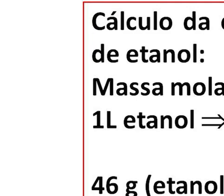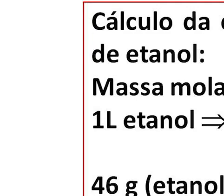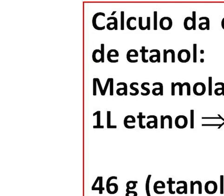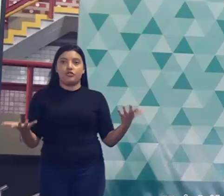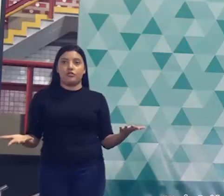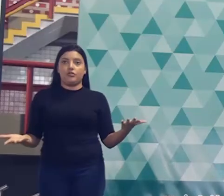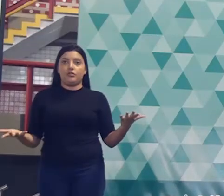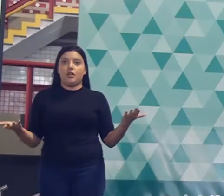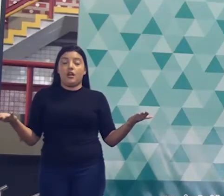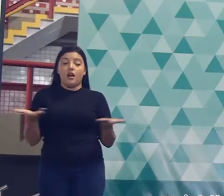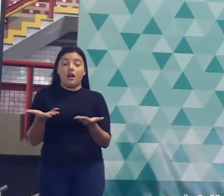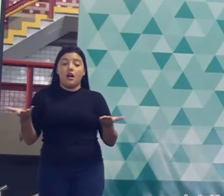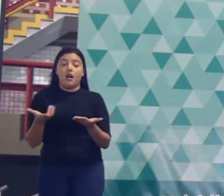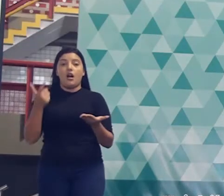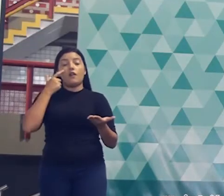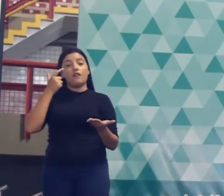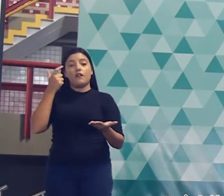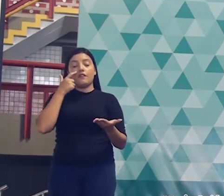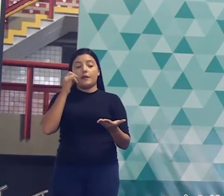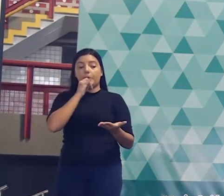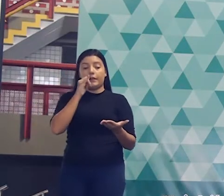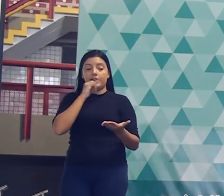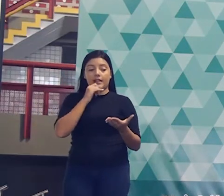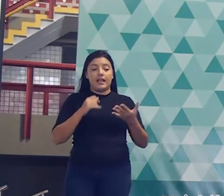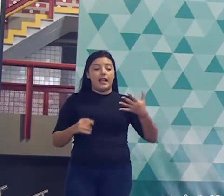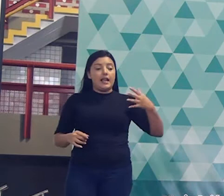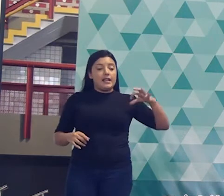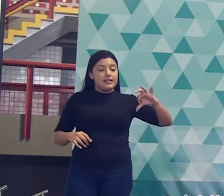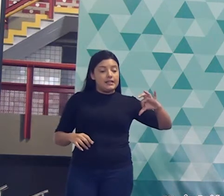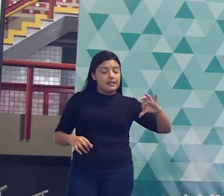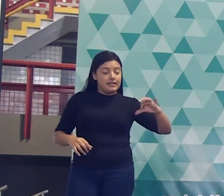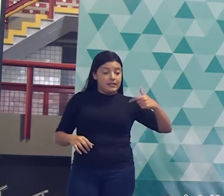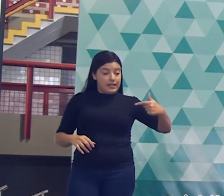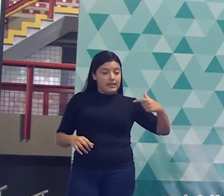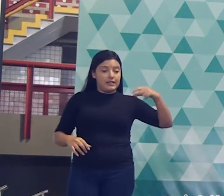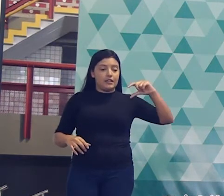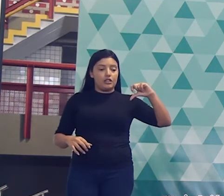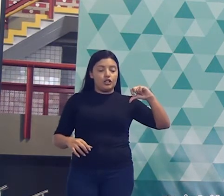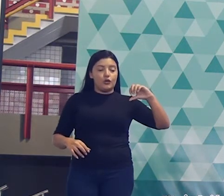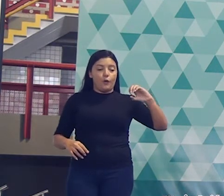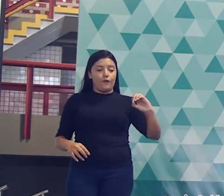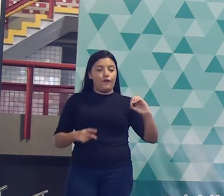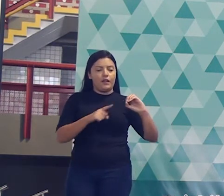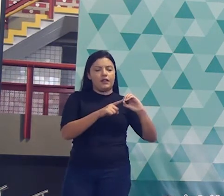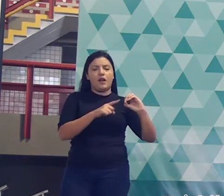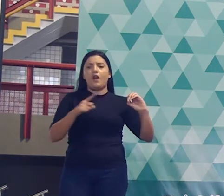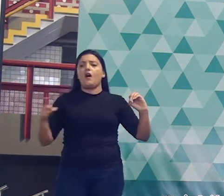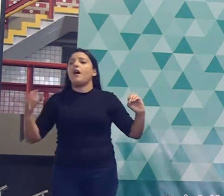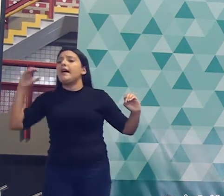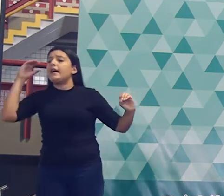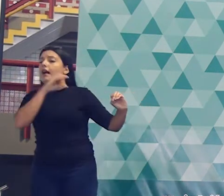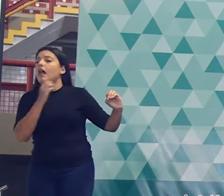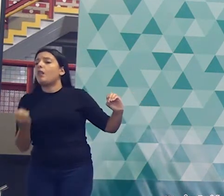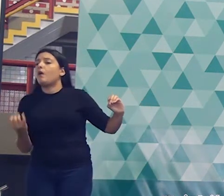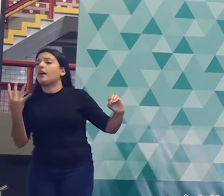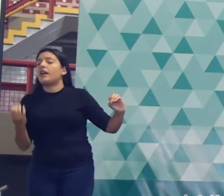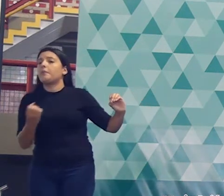1.367. Então, se eu tiver 790 gramas, eu vou liberar quanto de